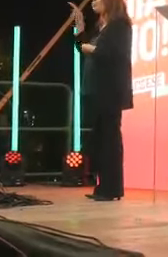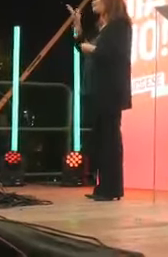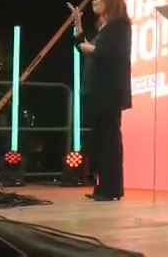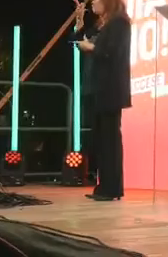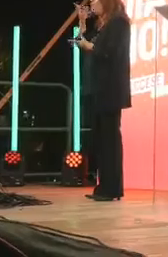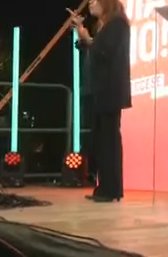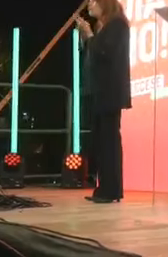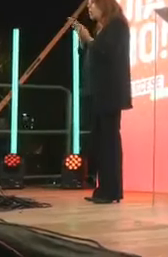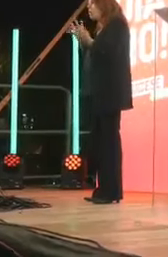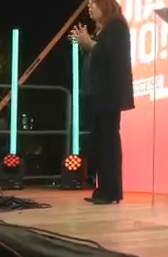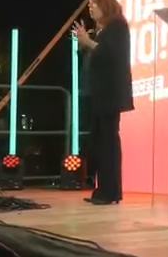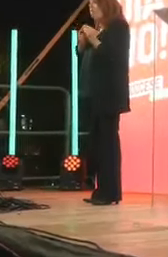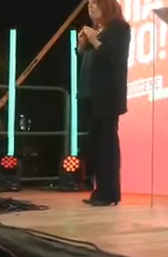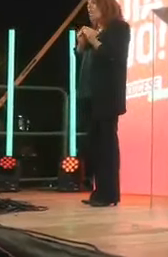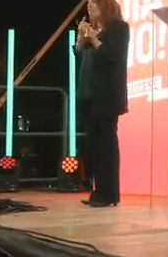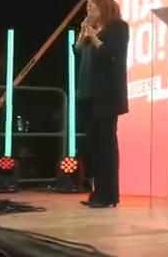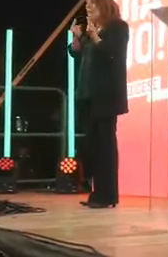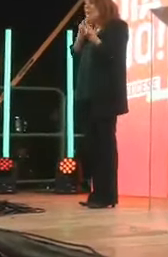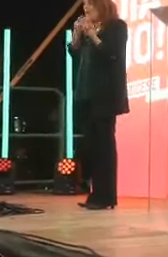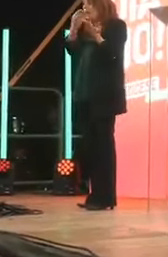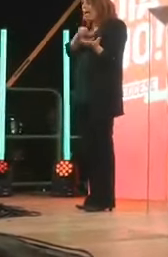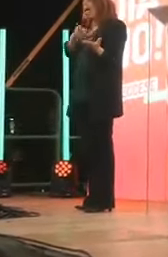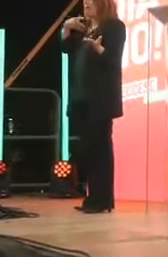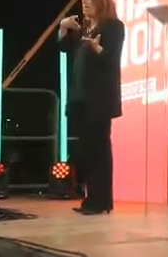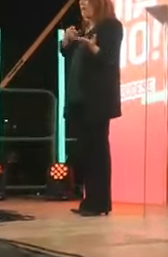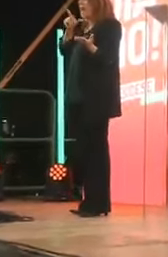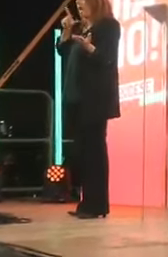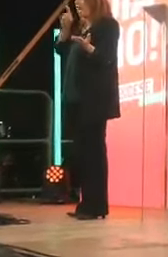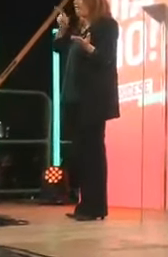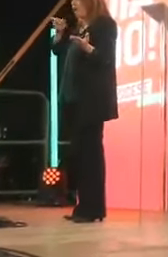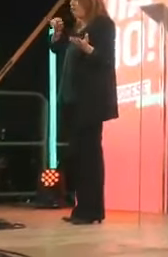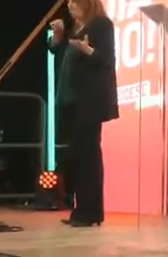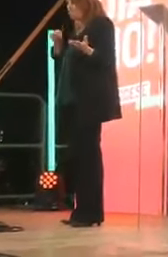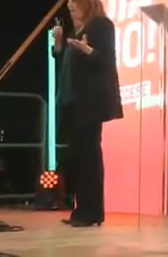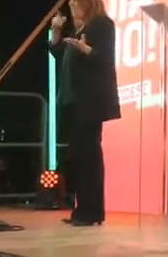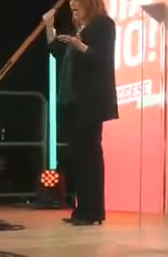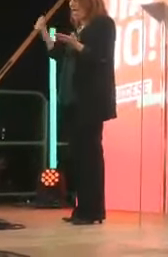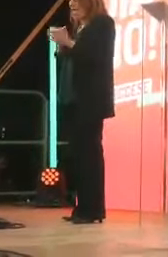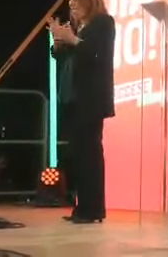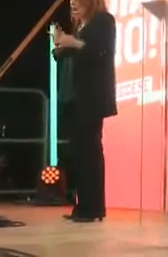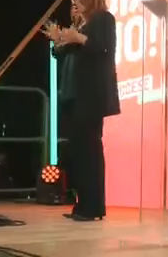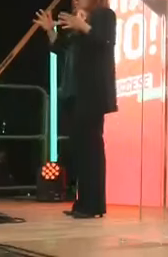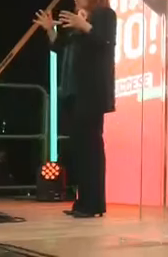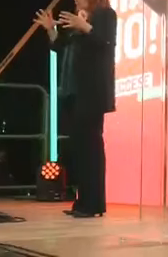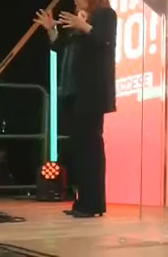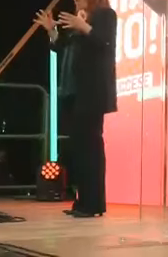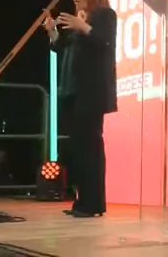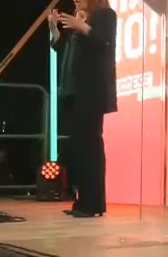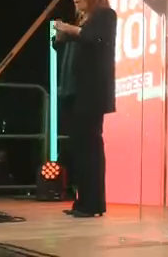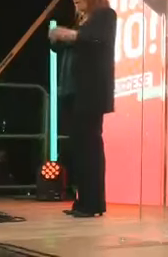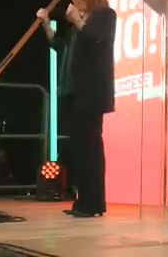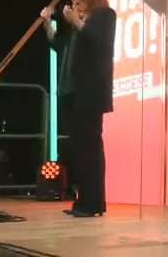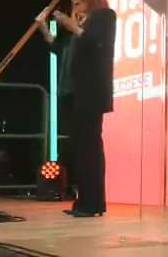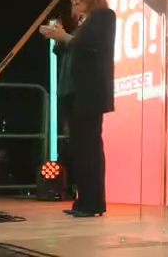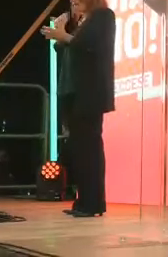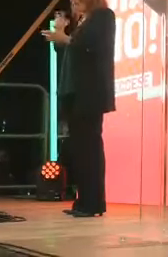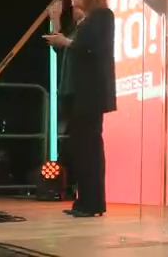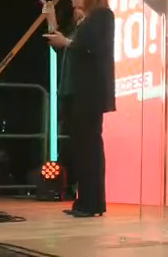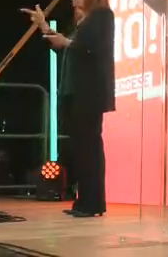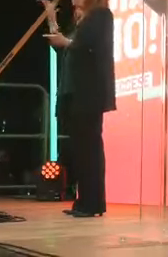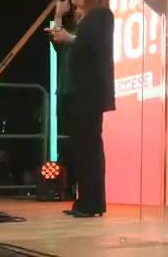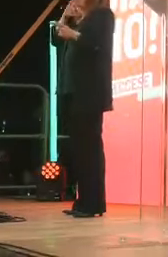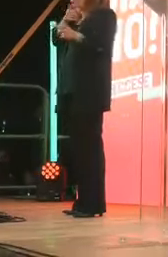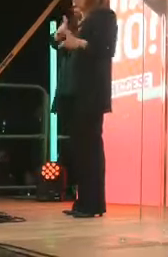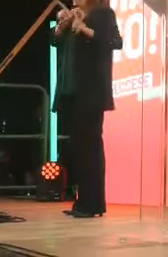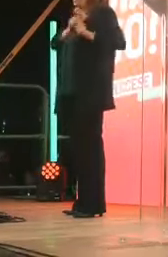strada dell'unità dialogando con Michele Laforgia per evitare la rottura e la spaccatura che loro hanno